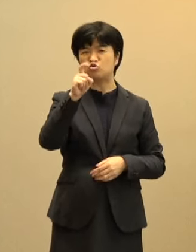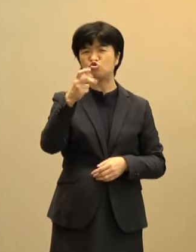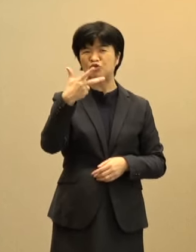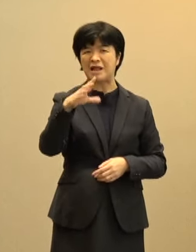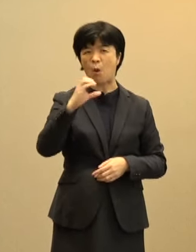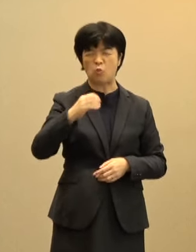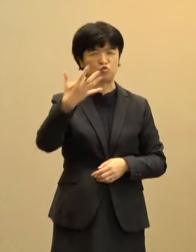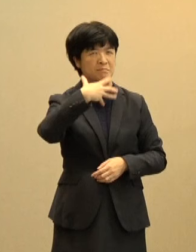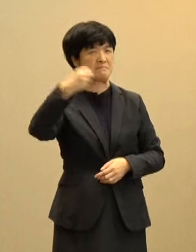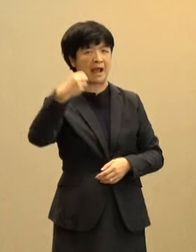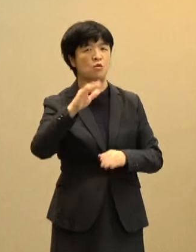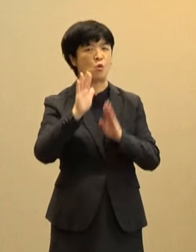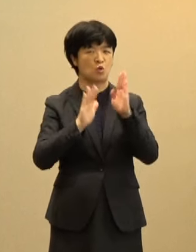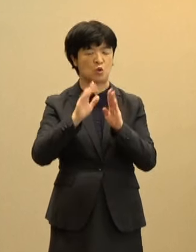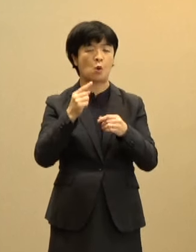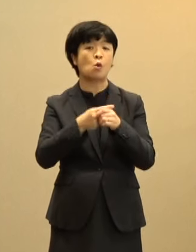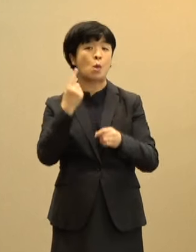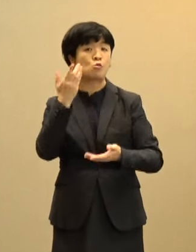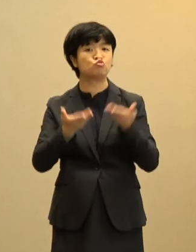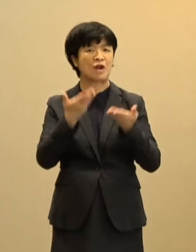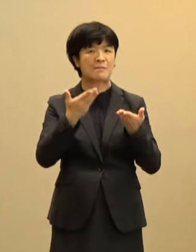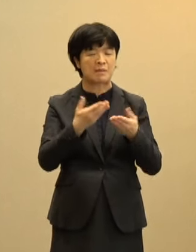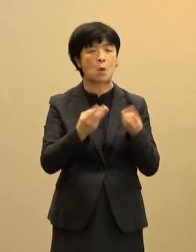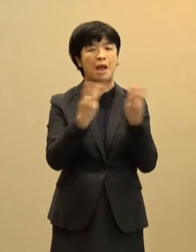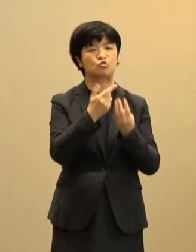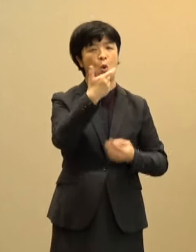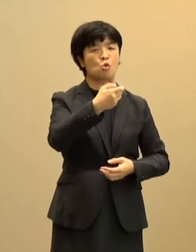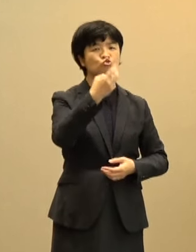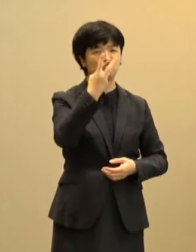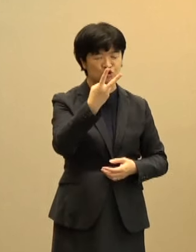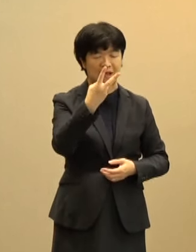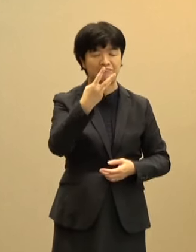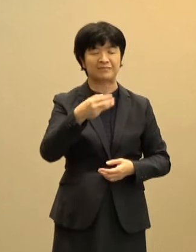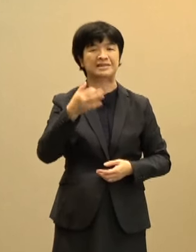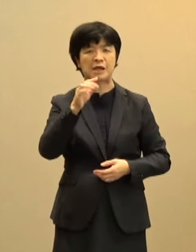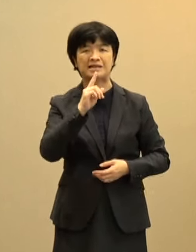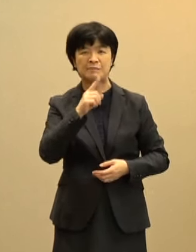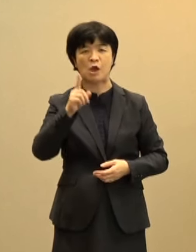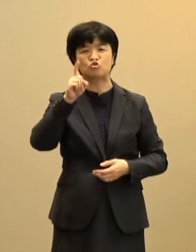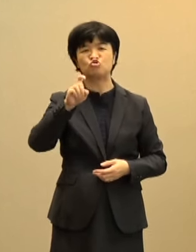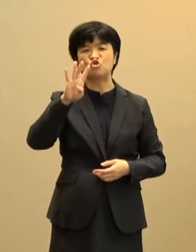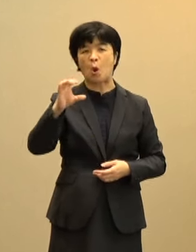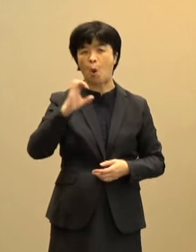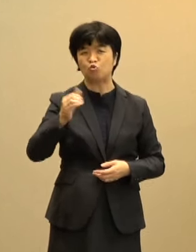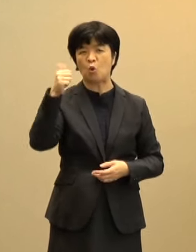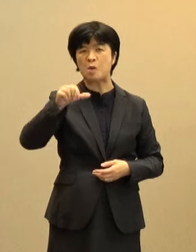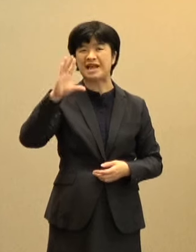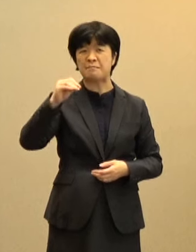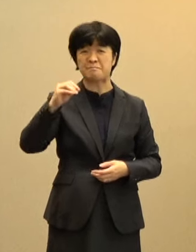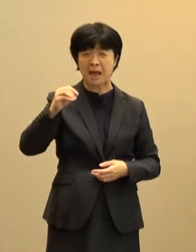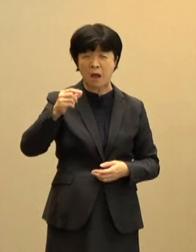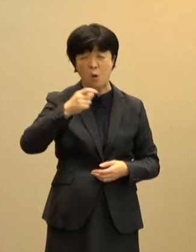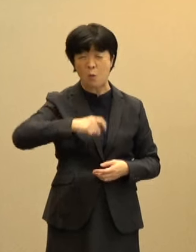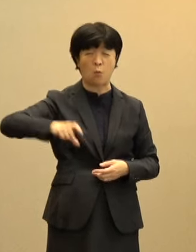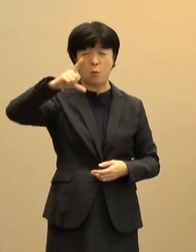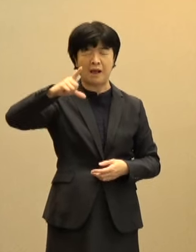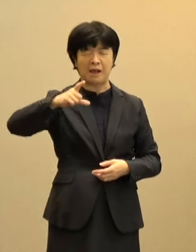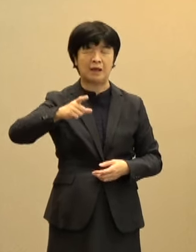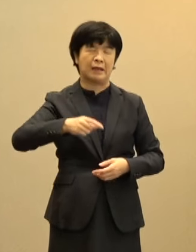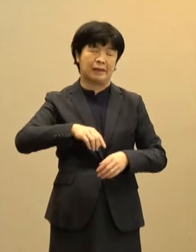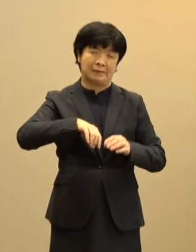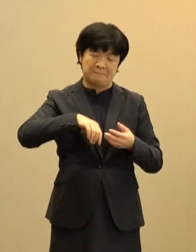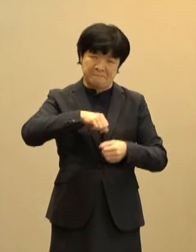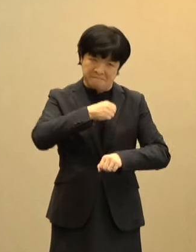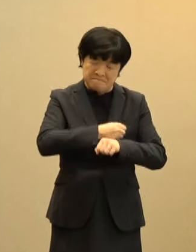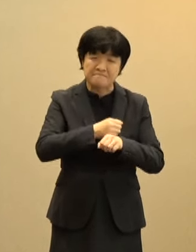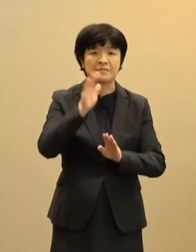上り、前年同時期と比べ件数が63件、金額は約14億5千万円増加するなど大変深刻な状況